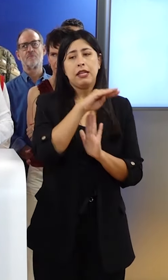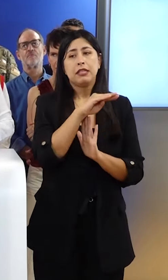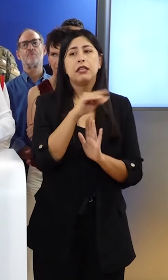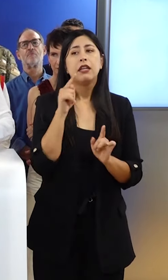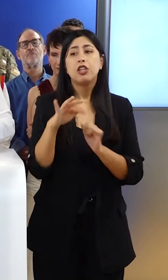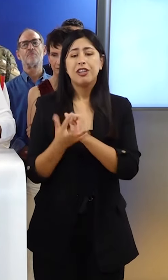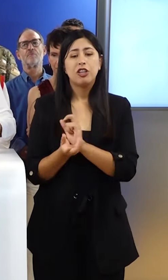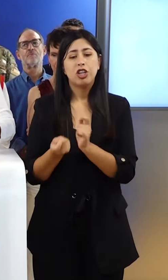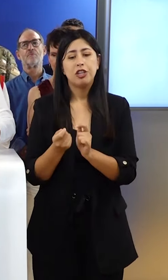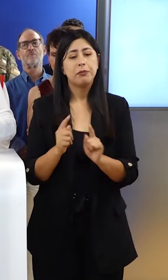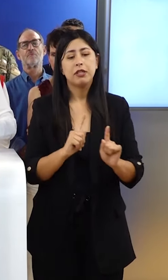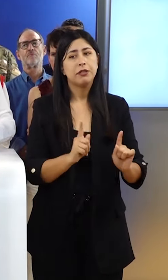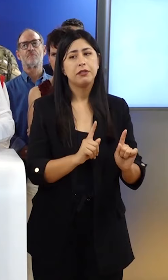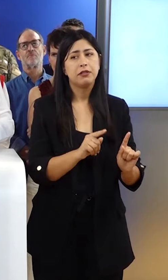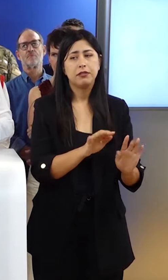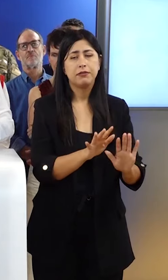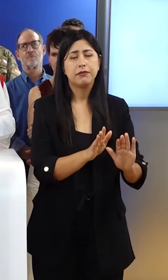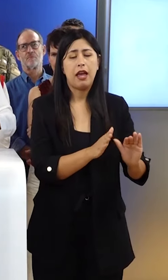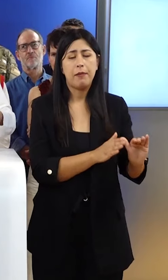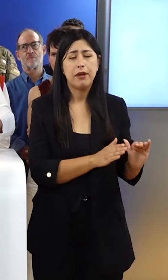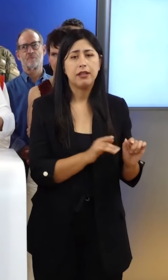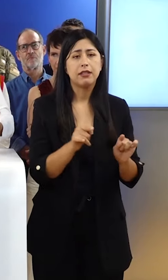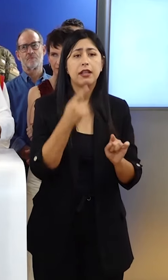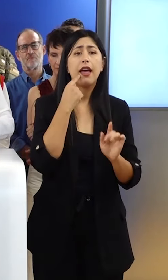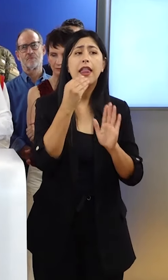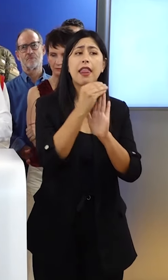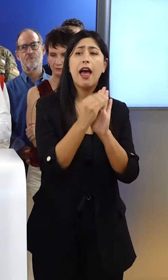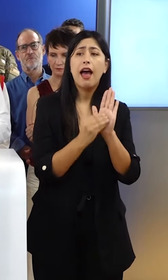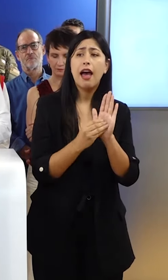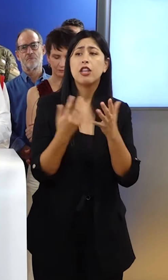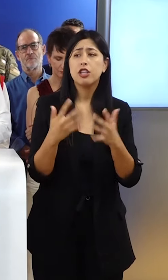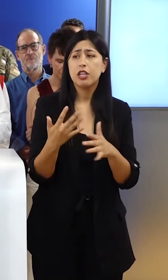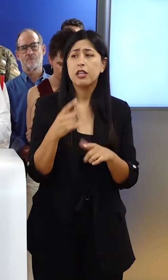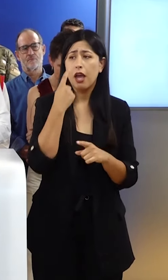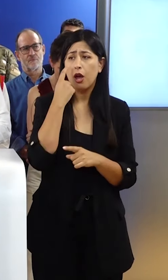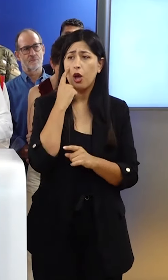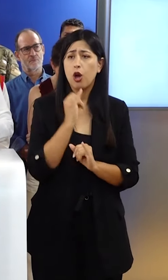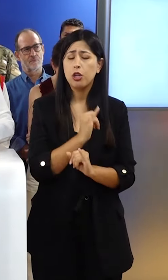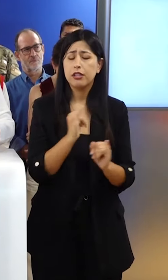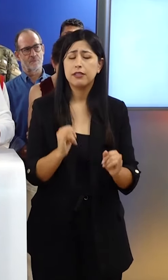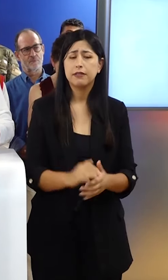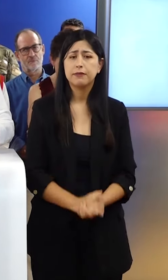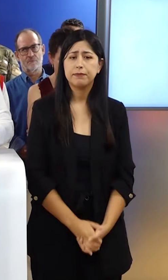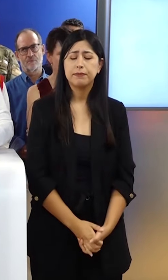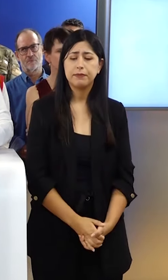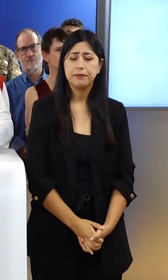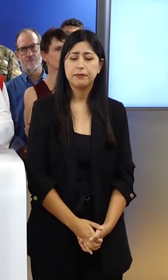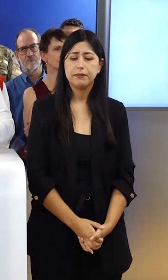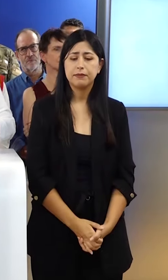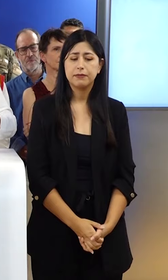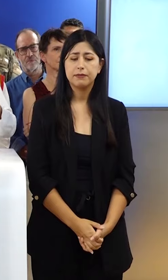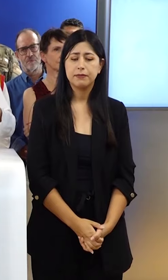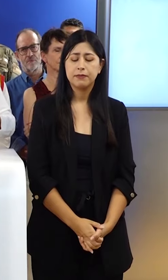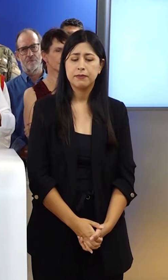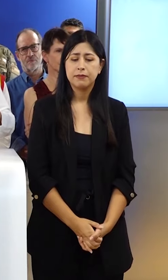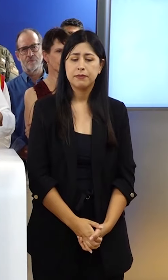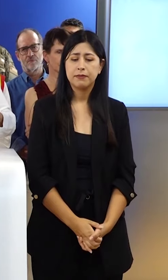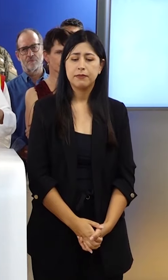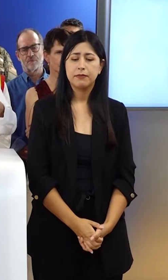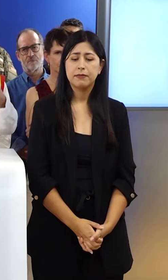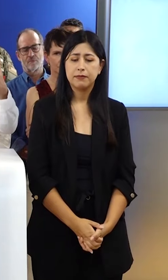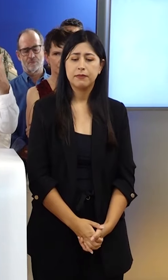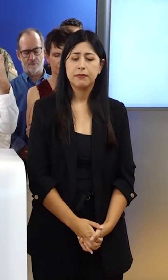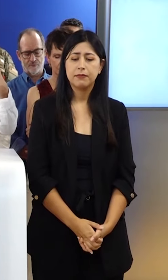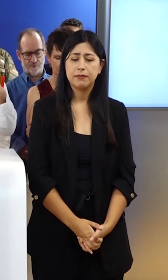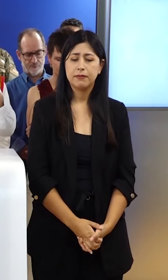del ámbito económico para llevarlo algunos datos que ya han ido surgiendo eh podemos decir que eh Comparado con